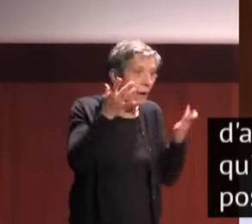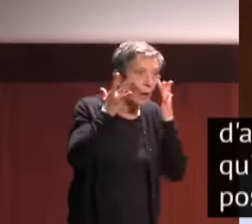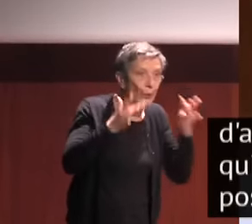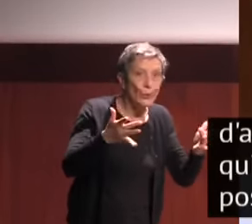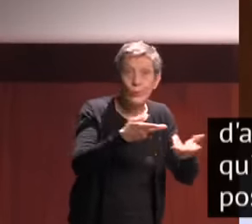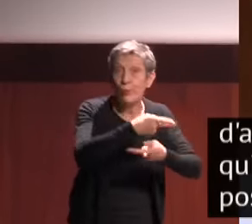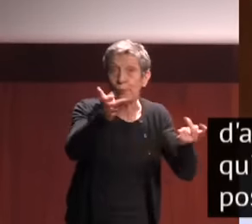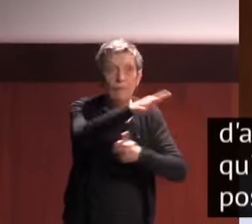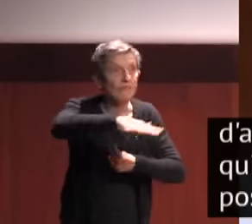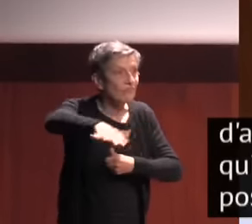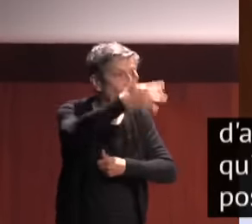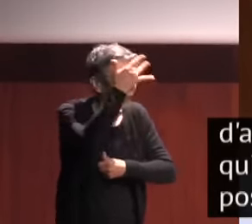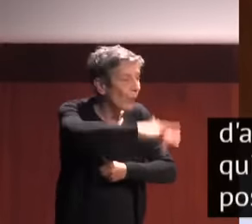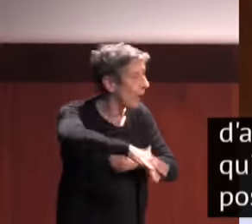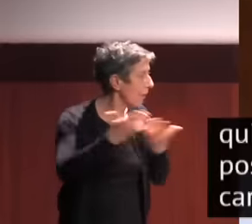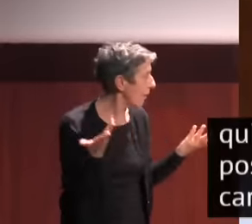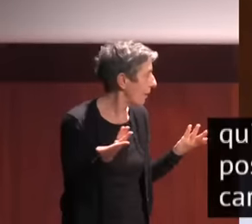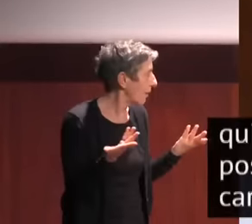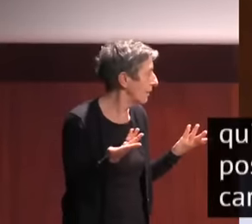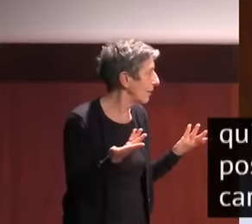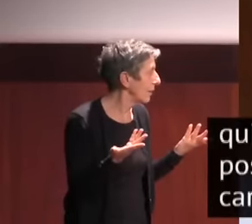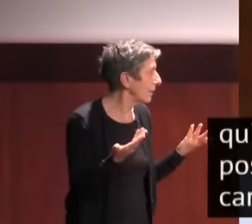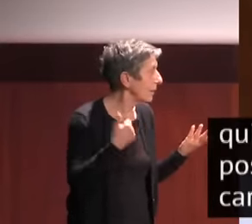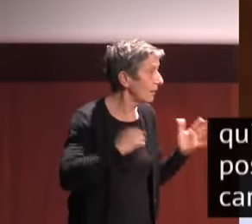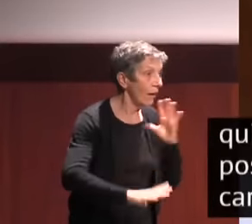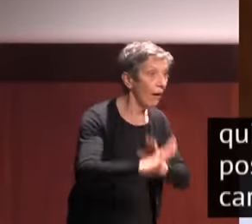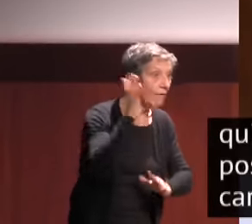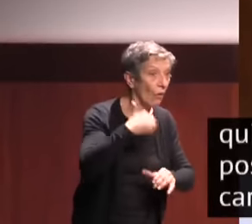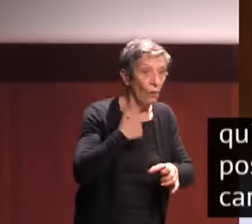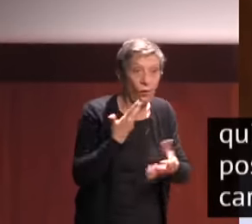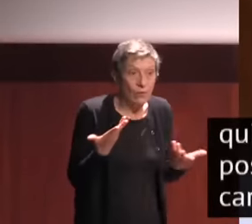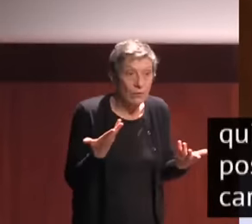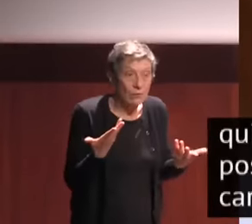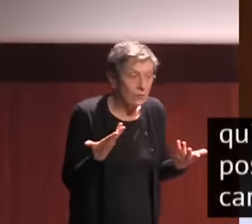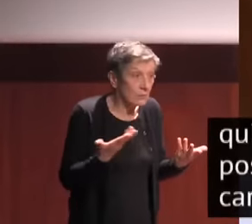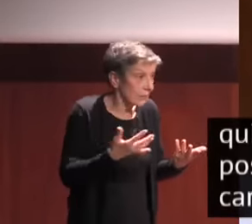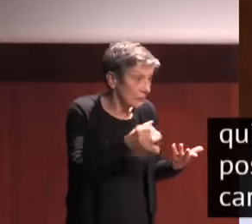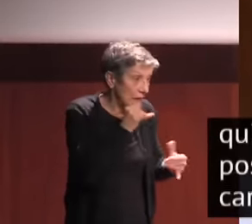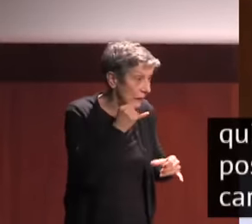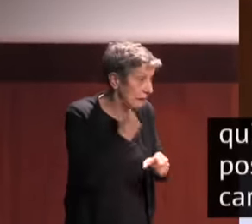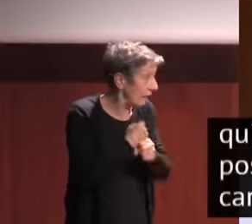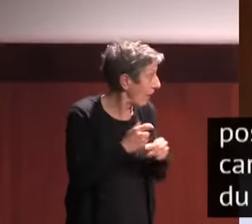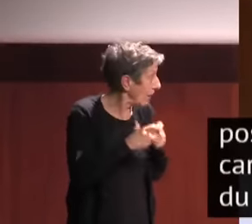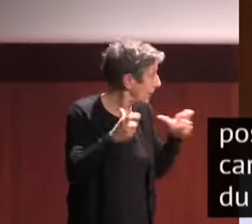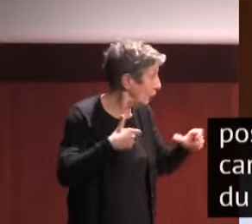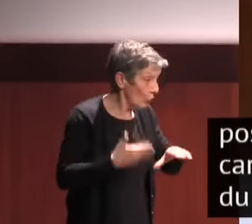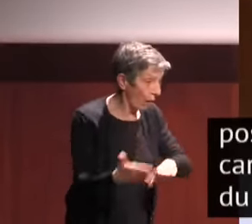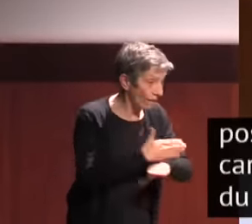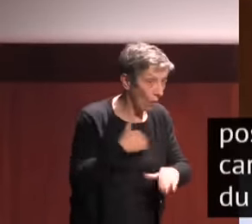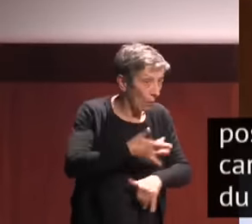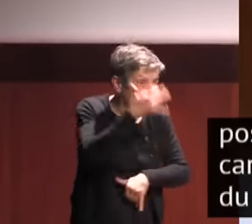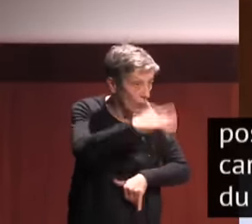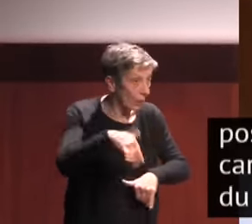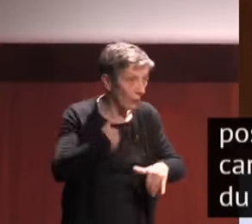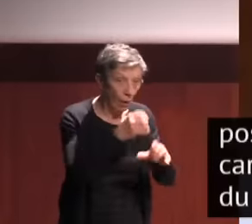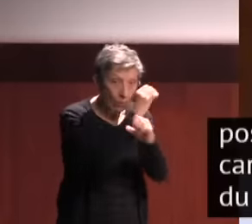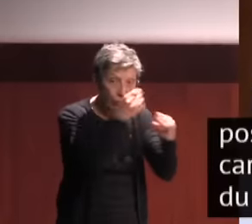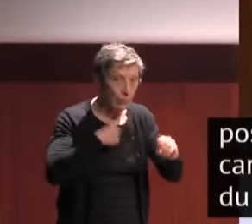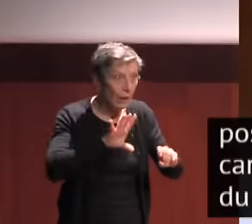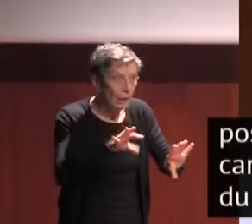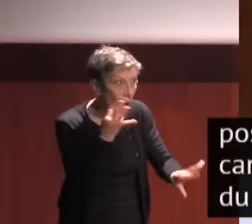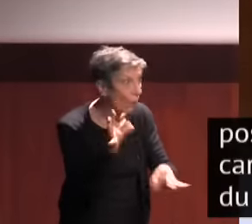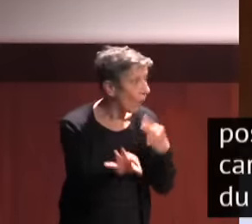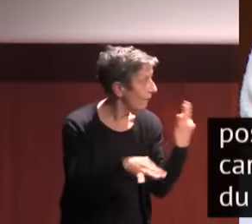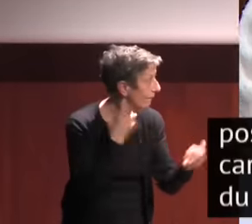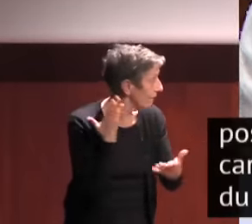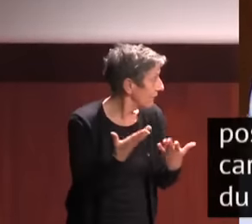public. J'avoue que moi, avant de travailler à l'Institut, je ne la connaissais pas. J'ai découvert ça au fur et à mesure de mon